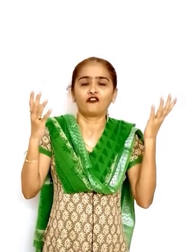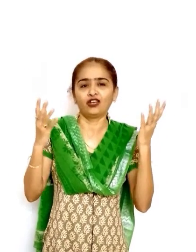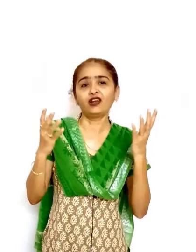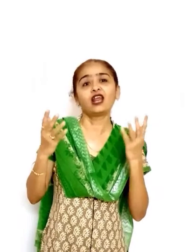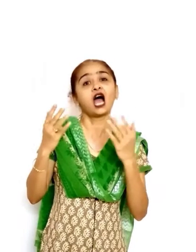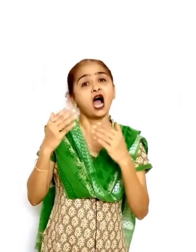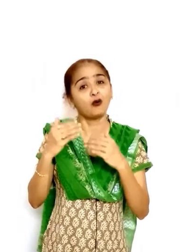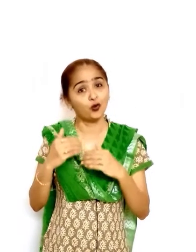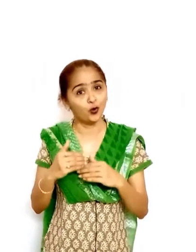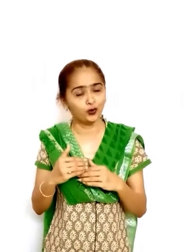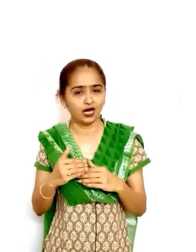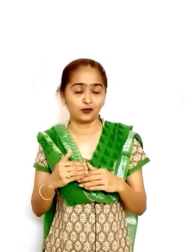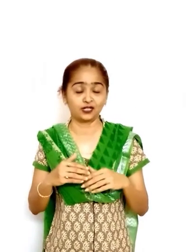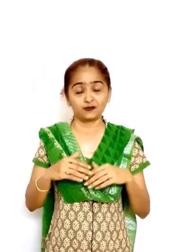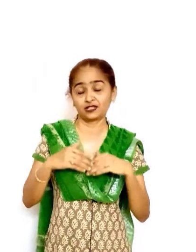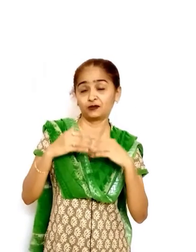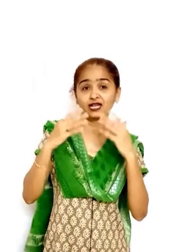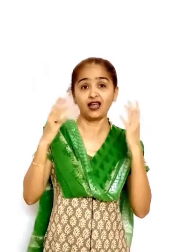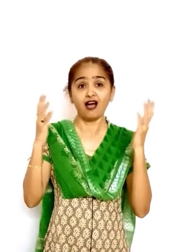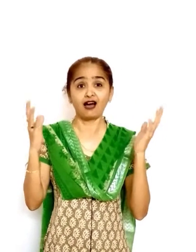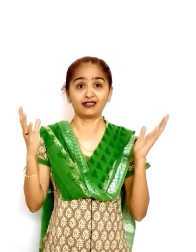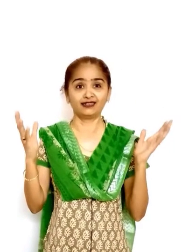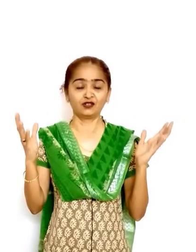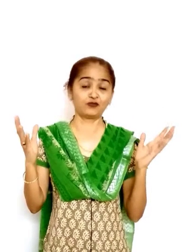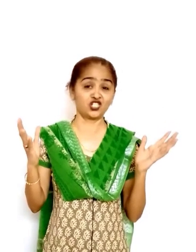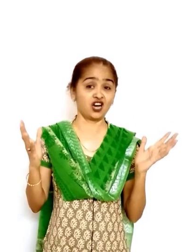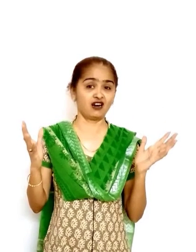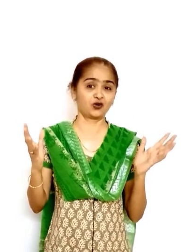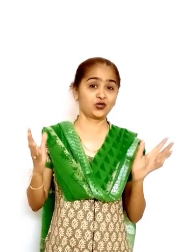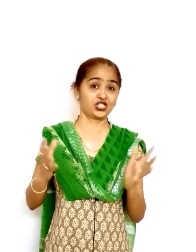फिर आमोद। आमोद का मतलब होता है आनंद, मजा, खुशी।